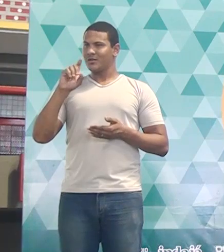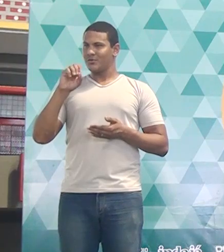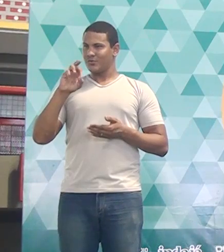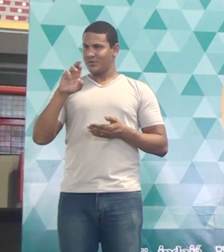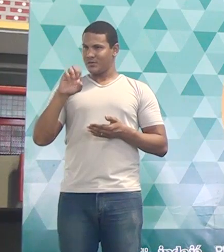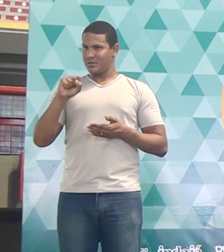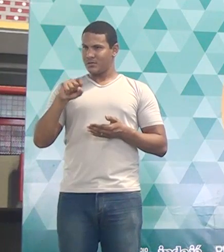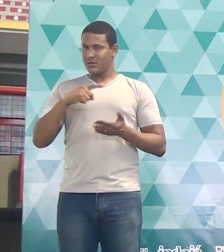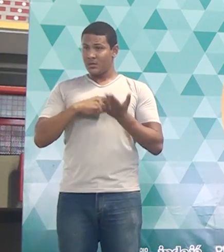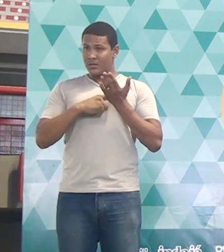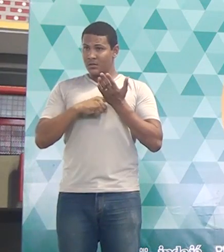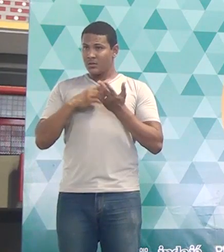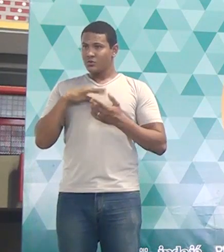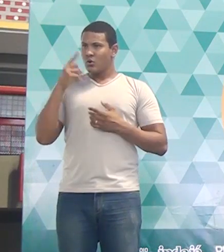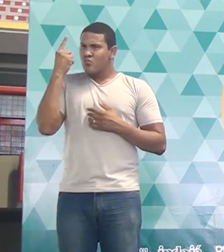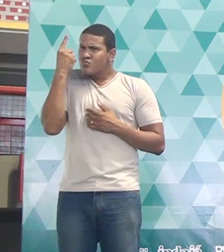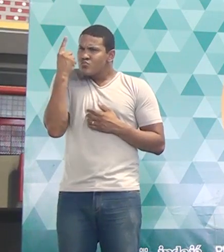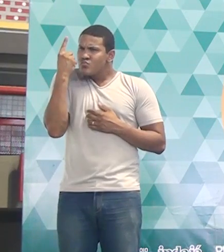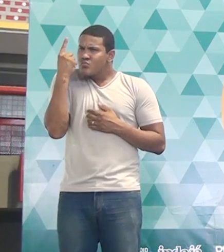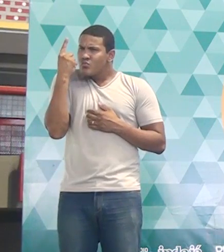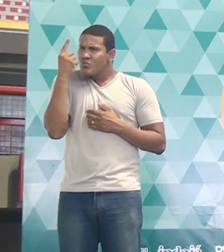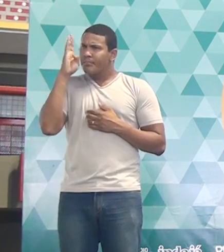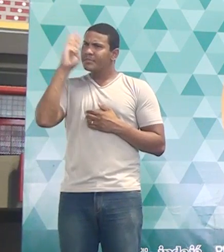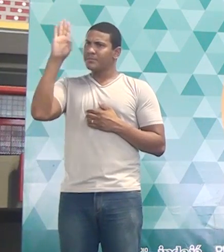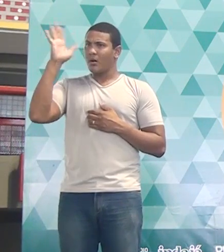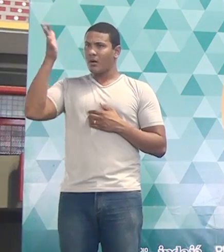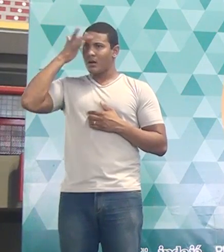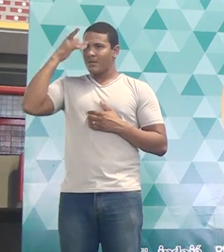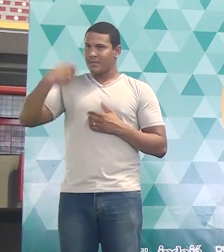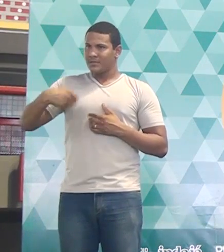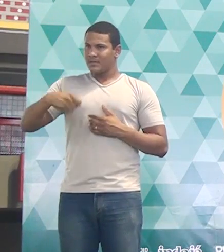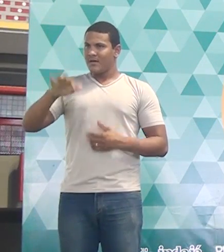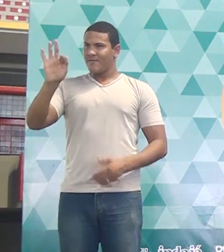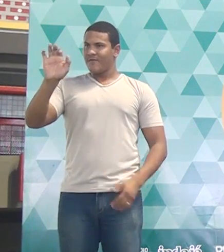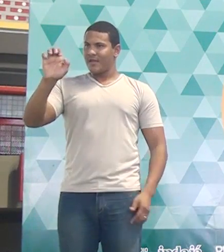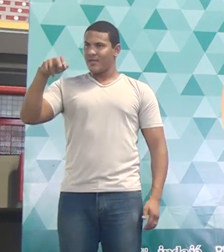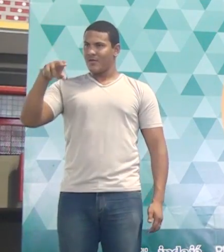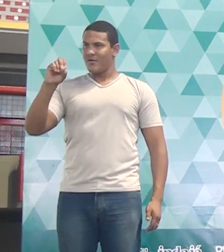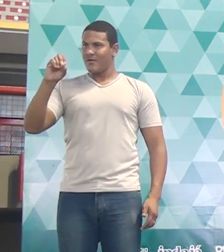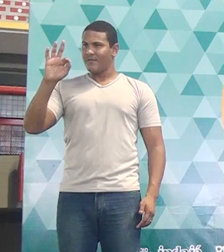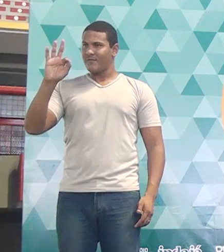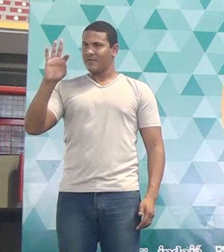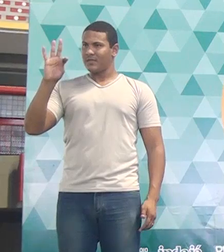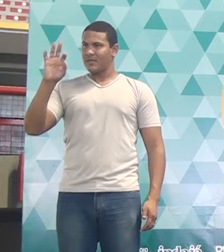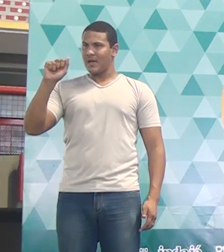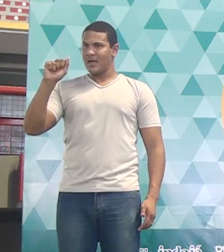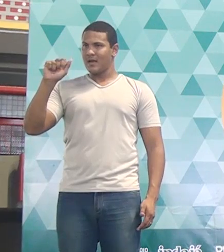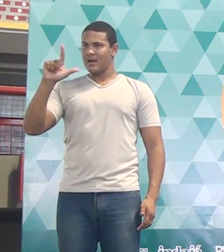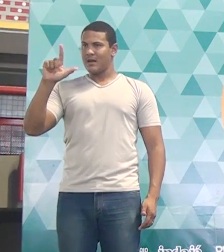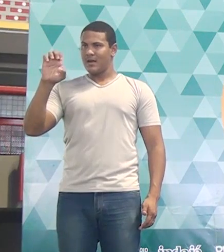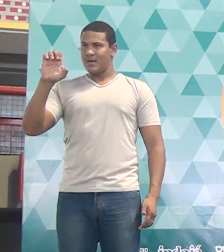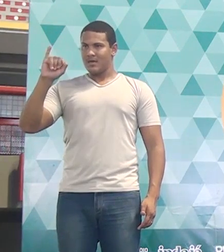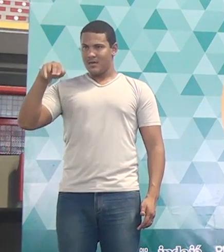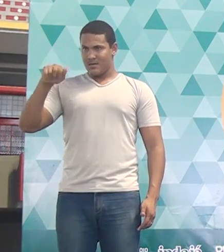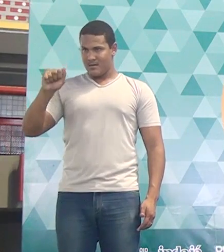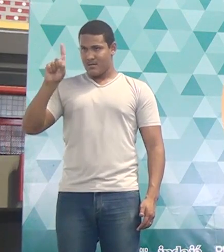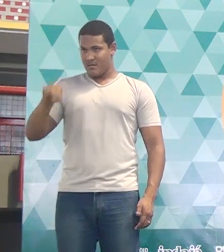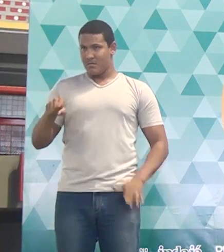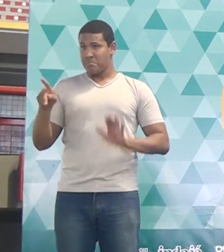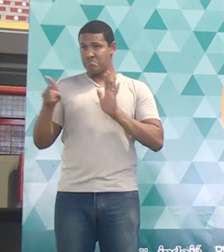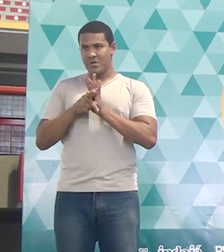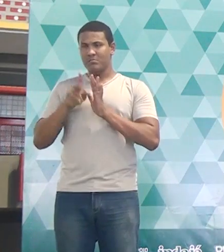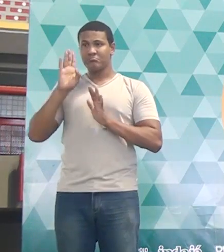ação é a fenolftaleína. Os outros, a questão tem que dizer. A questão está falando sobre um indicador